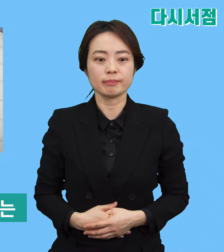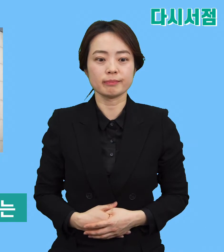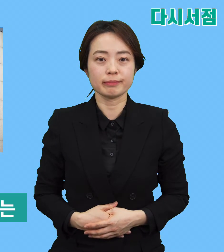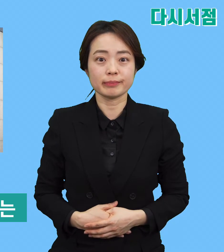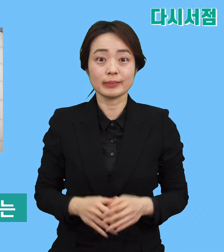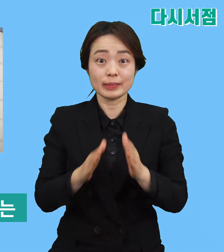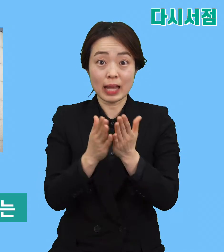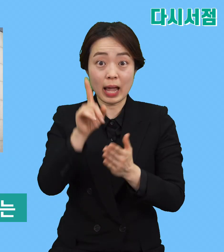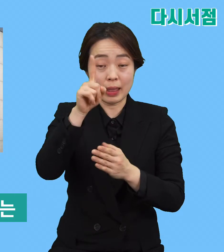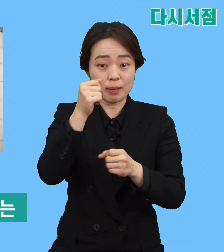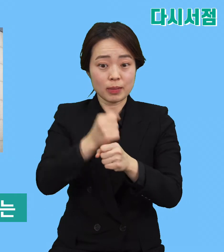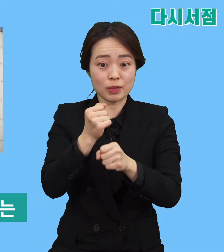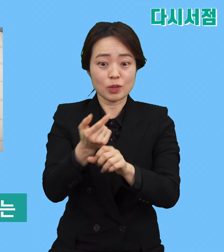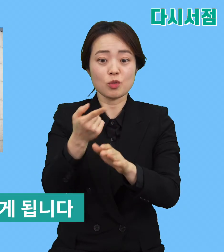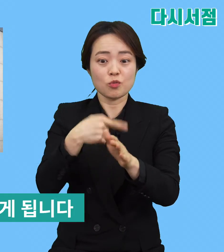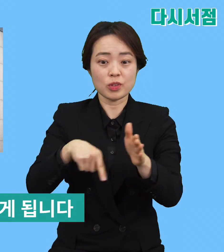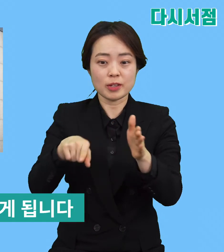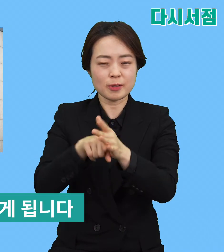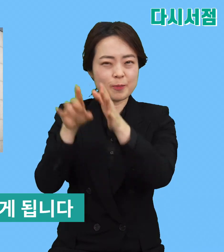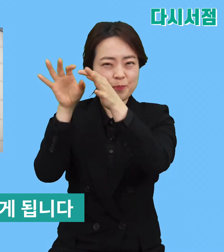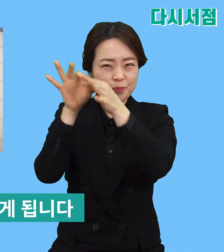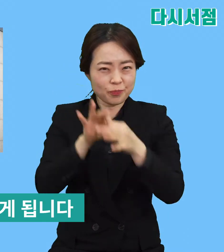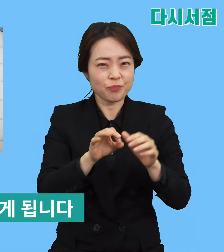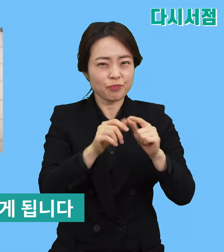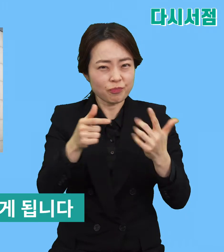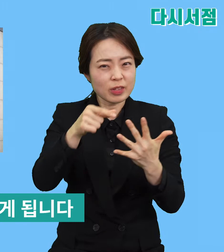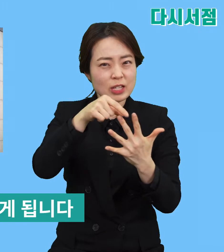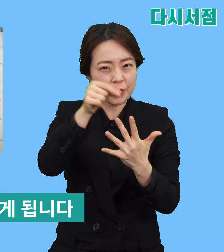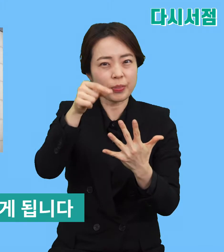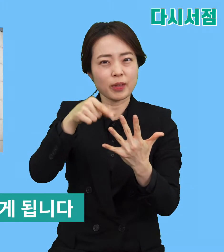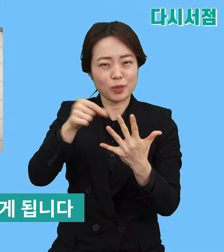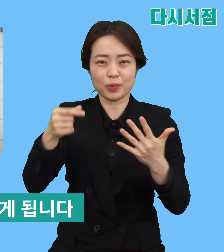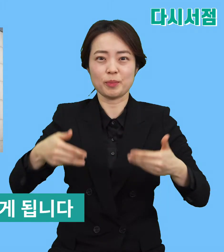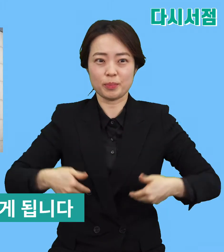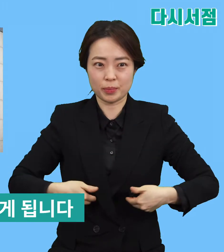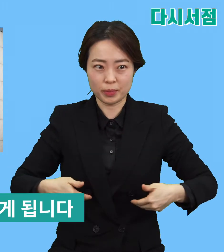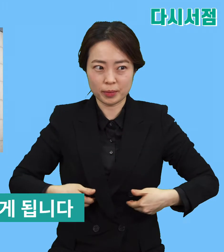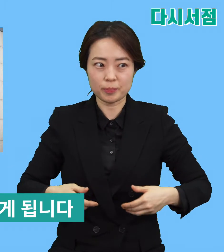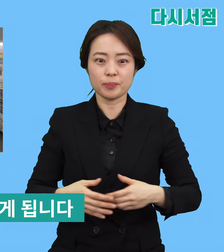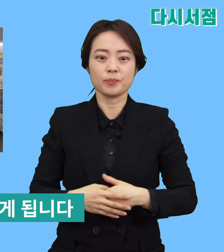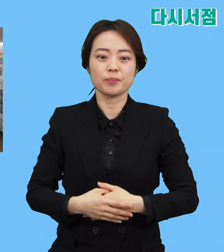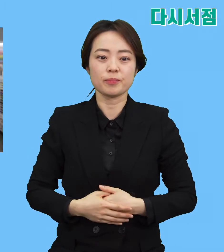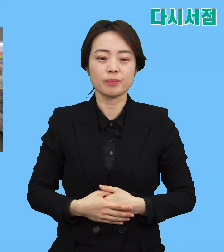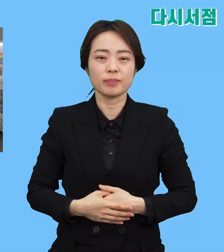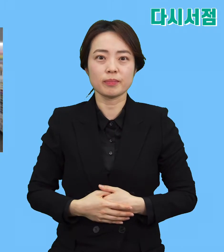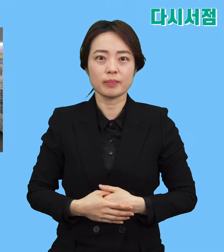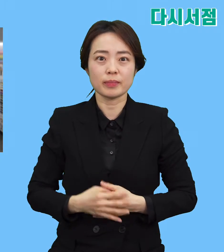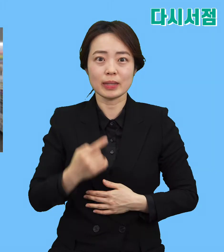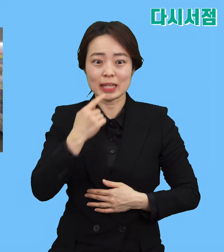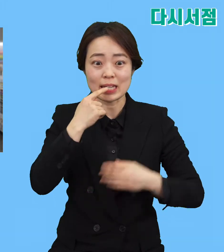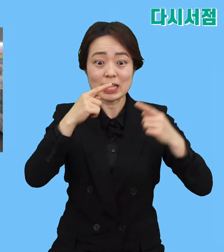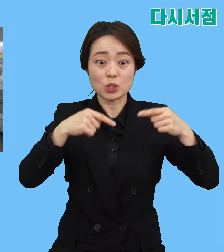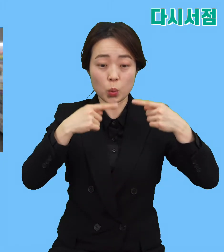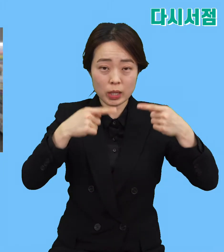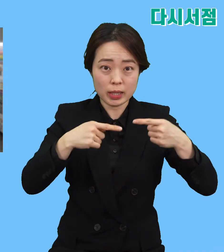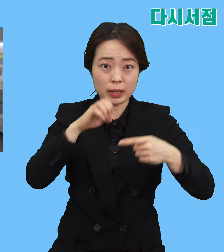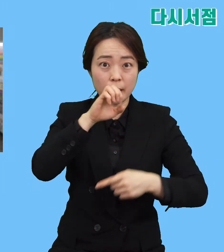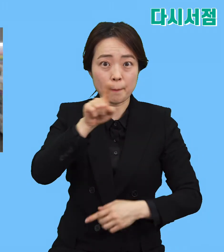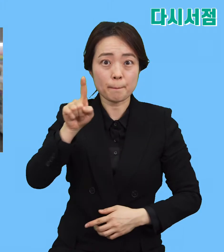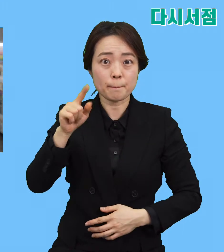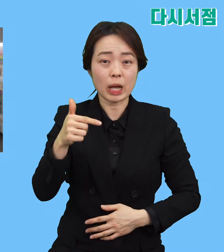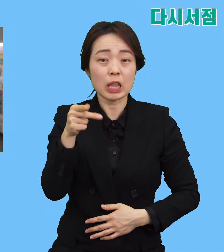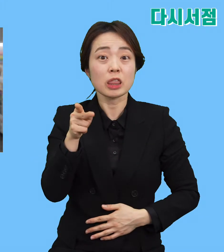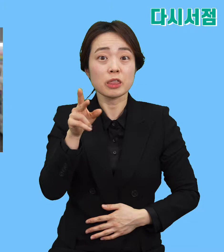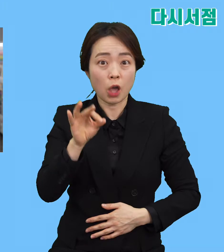한 권의 책을 만들기 위해서는 끊임없이 선택의 기로에 서게 됩니다. 종이와 판형,